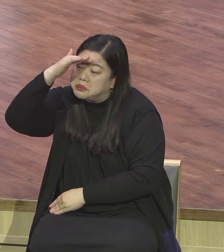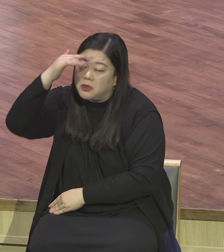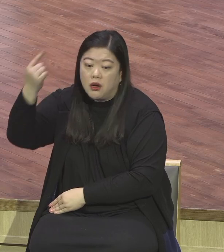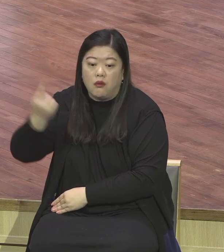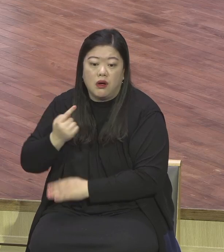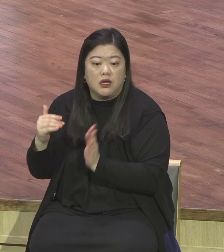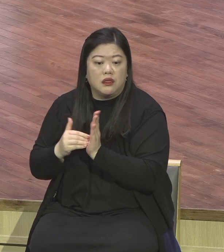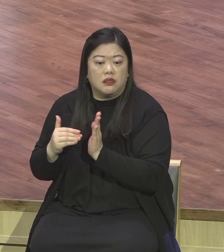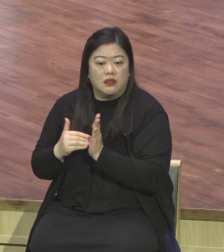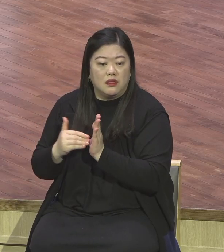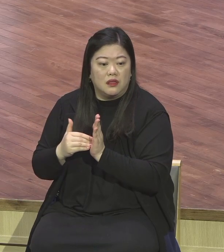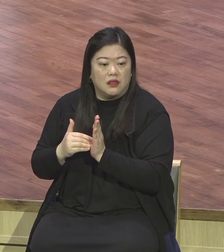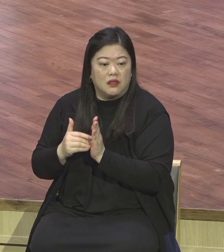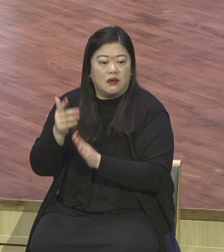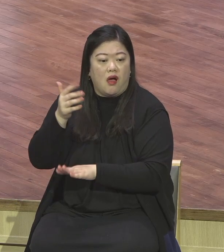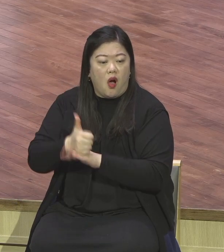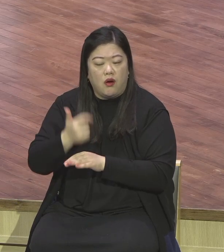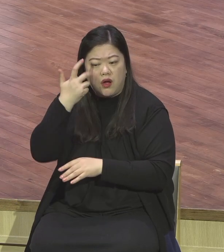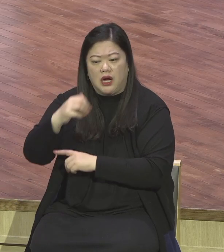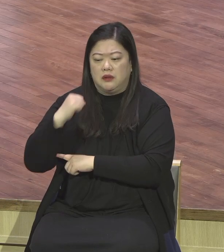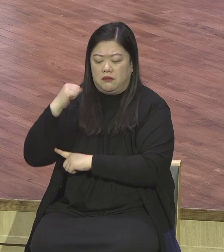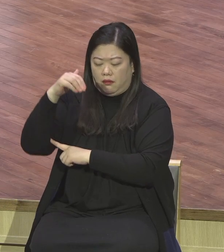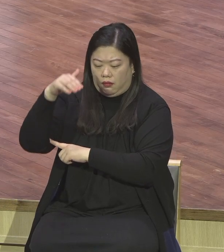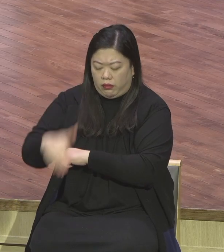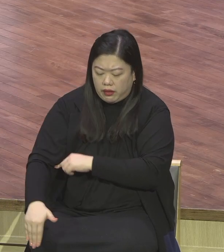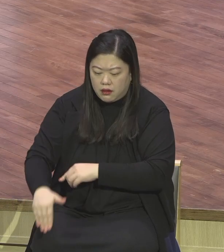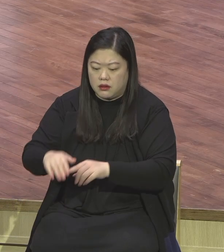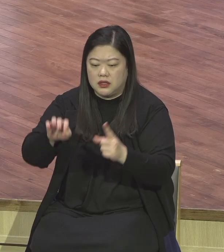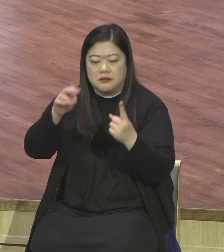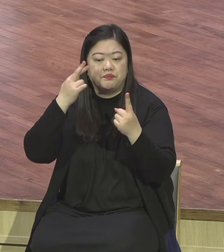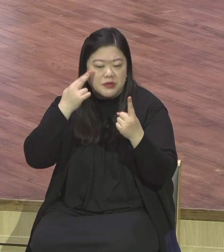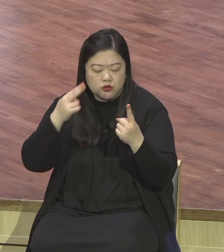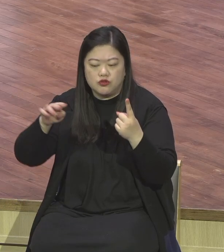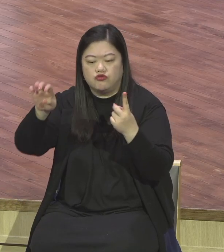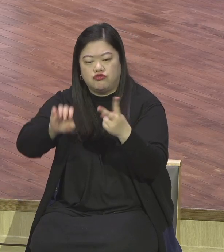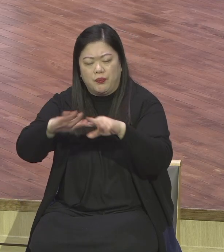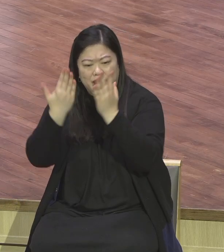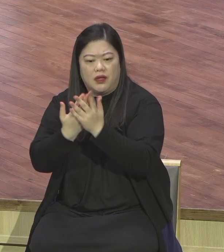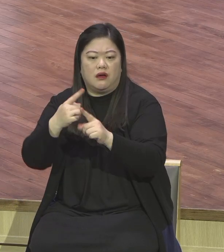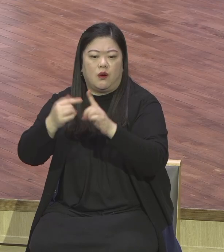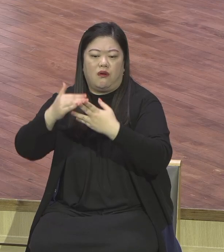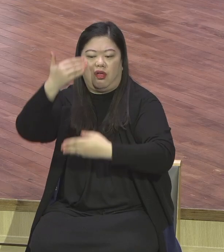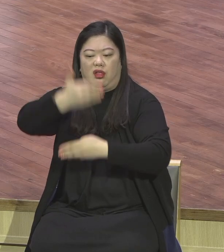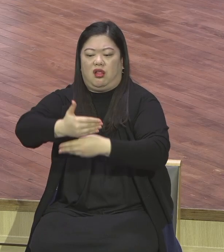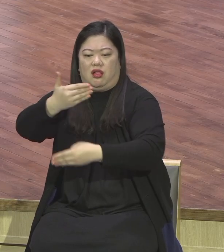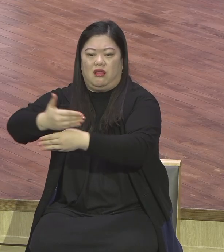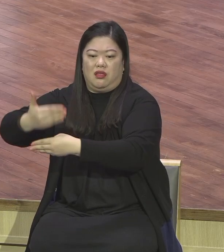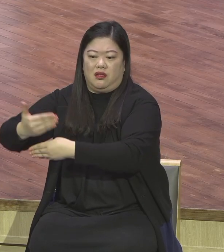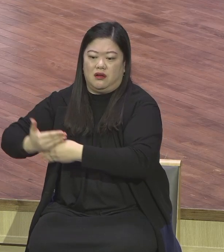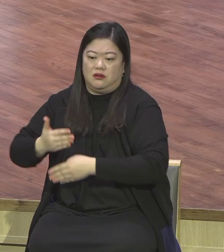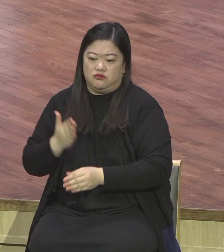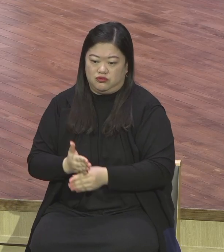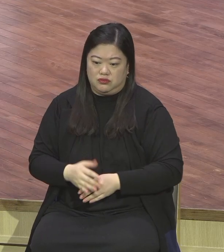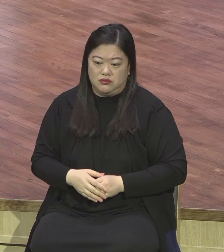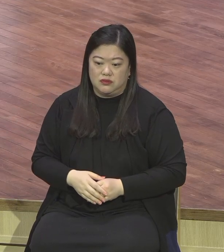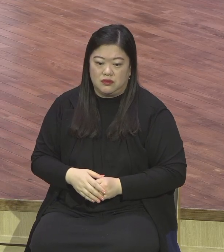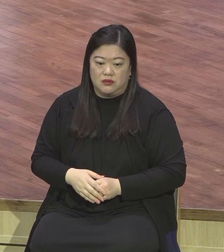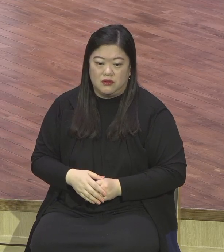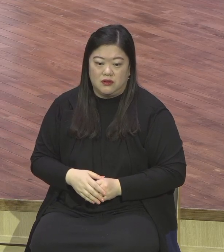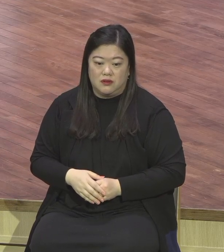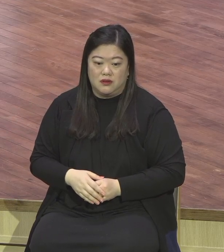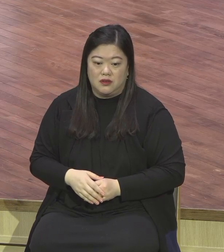유럽교회들이 이게 뭐요 사단의 계모한 공격입니다 교회 구경하러 나오도록